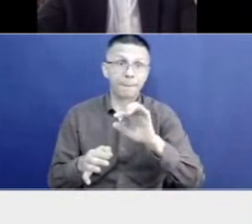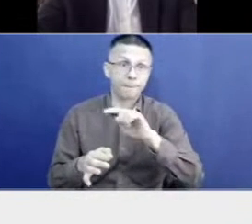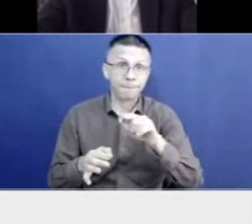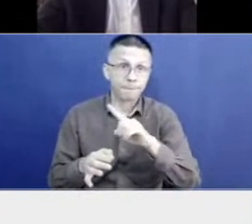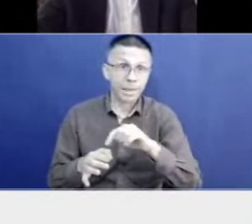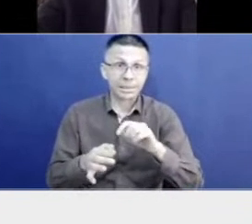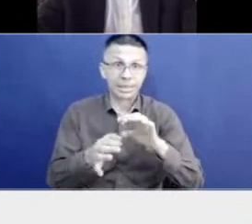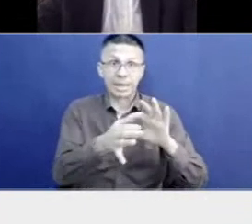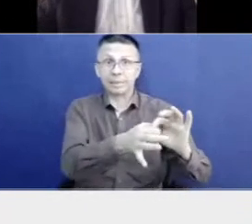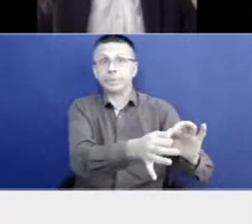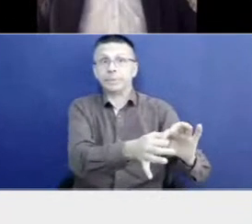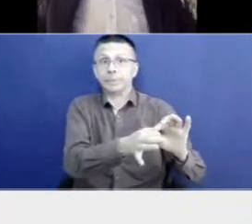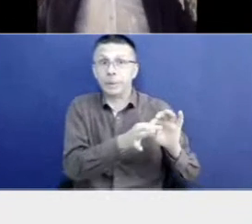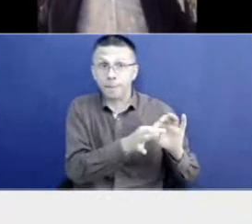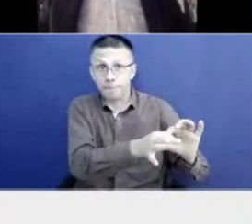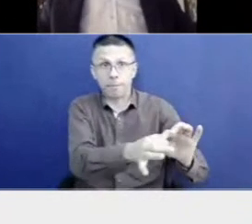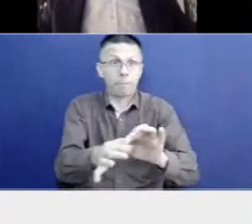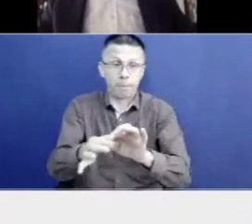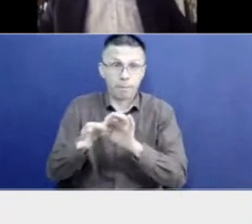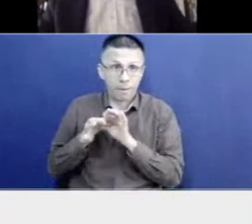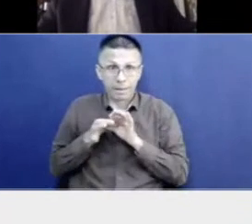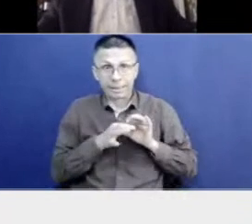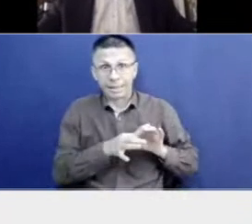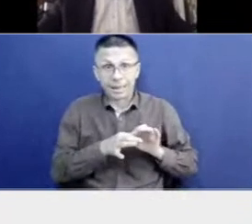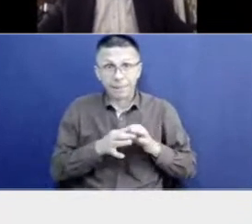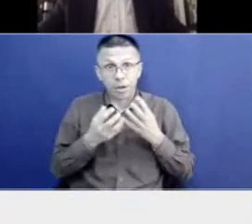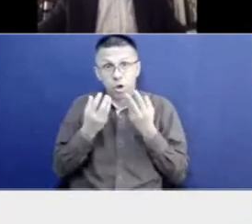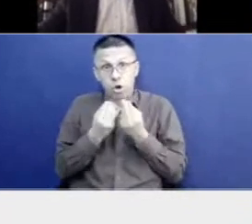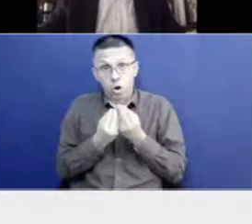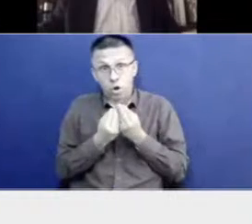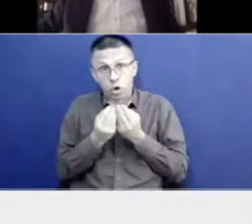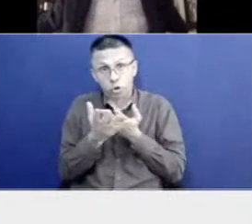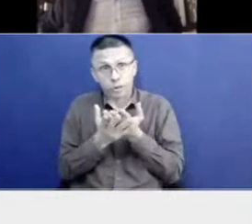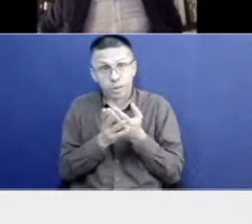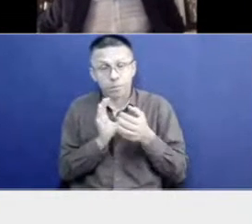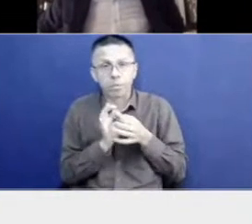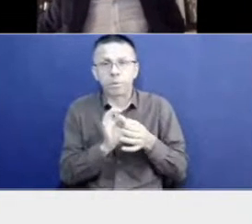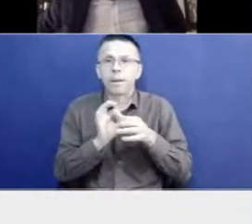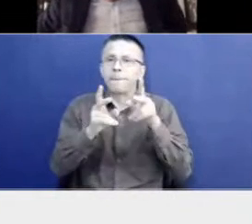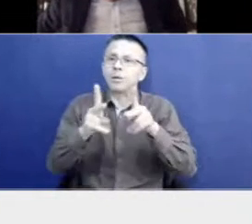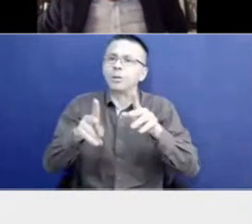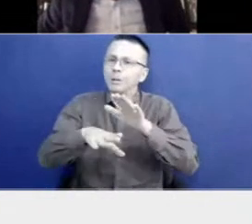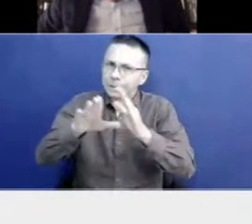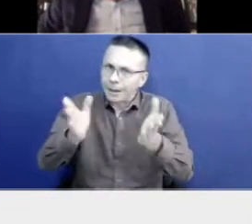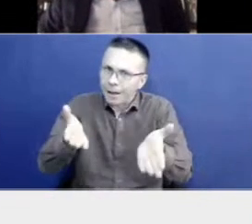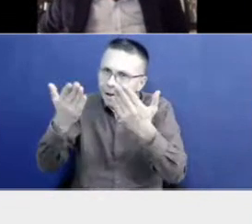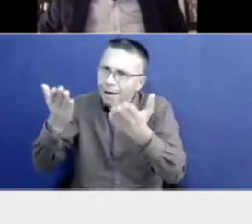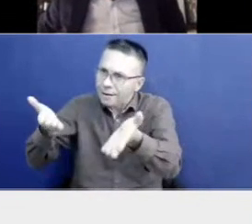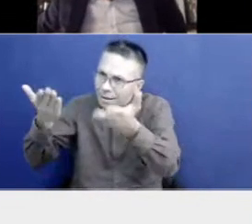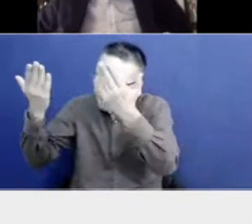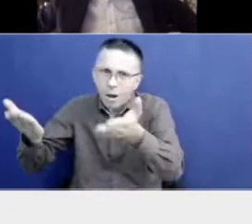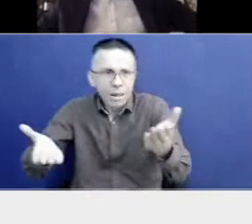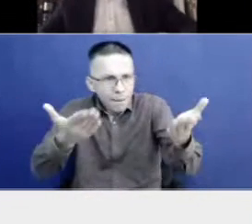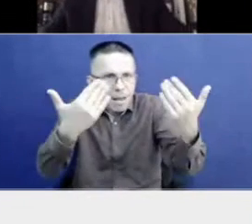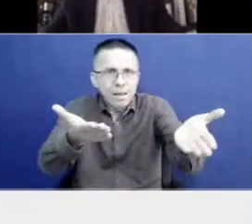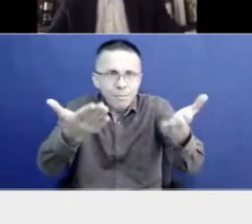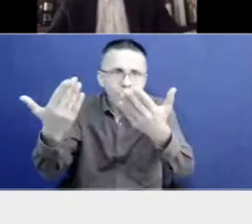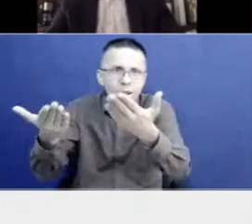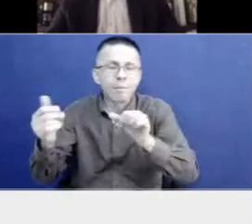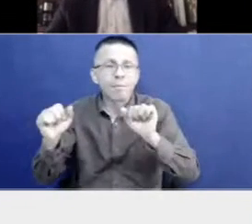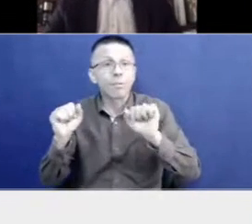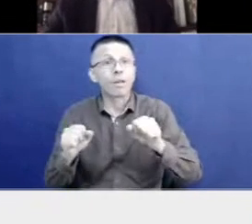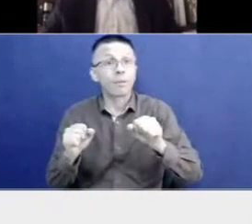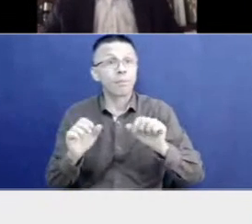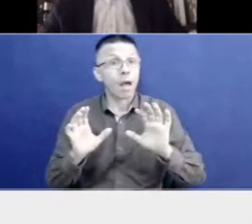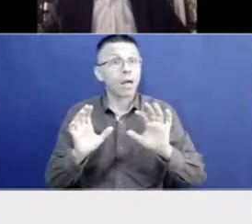logramos juntos, entre todos, con el acompañamiento de la consejería, motivar a la población, consejero. Motivar a la población, porque esto es de